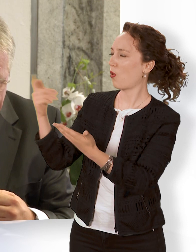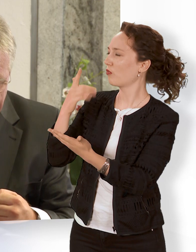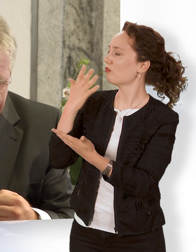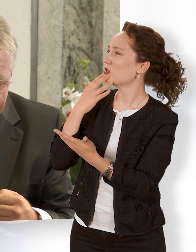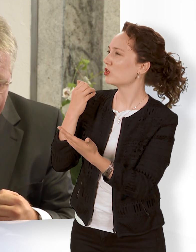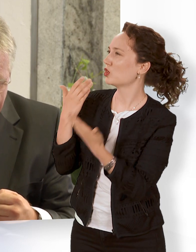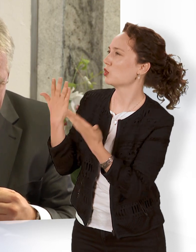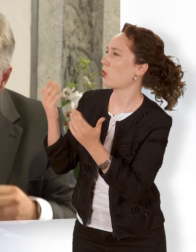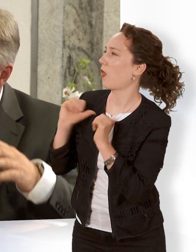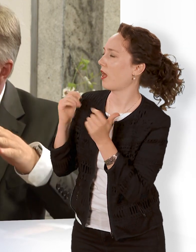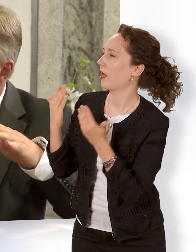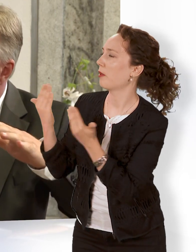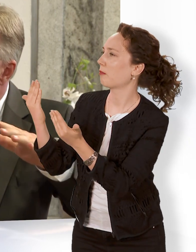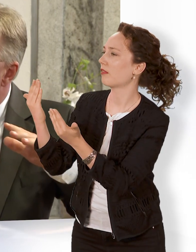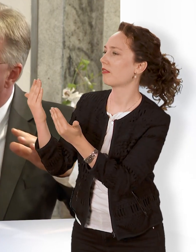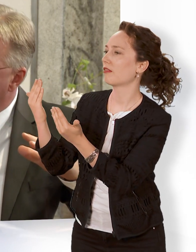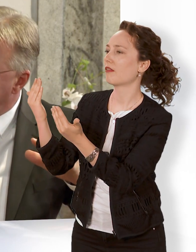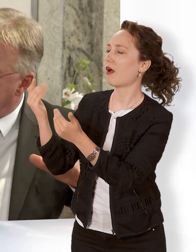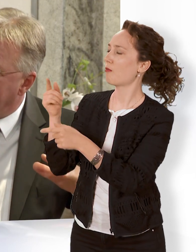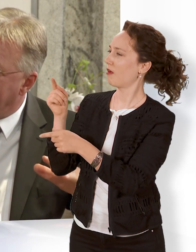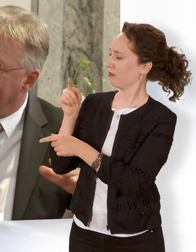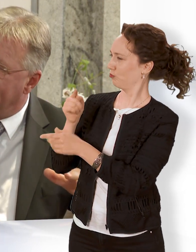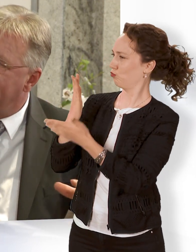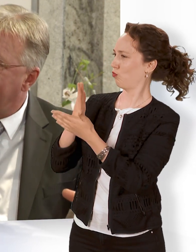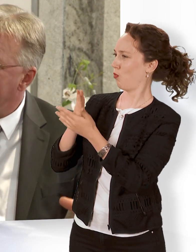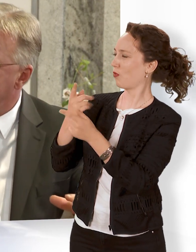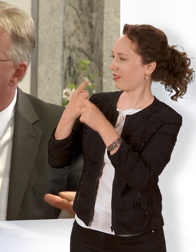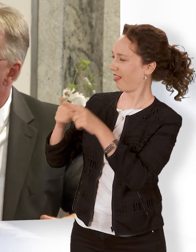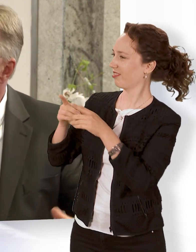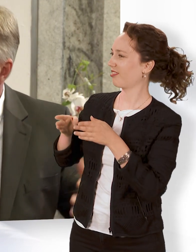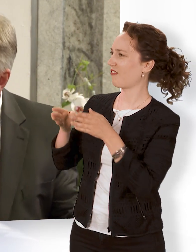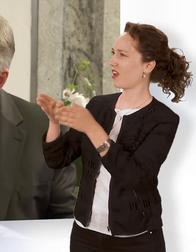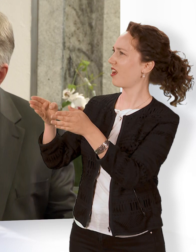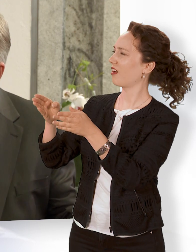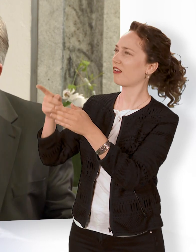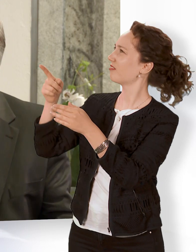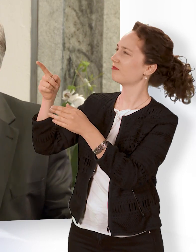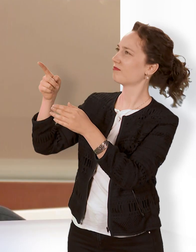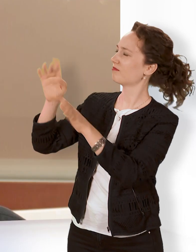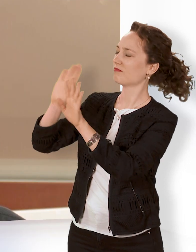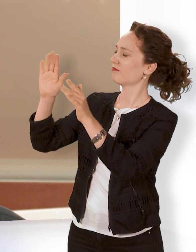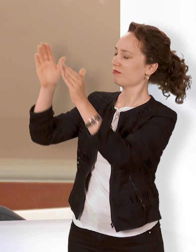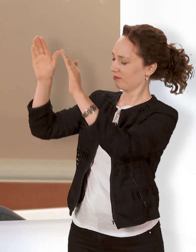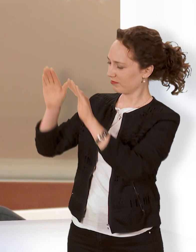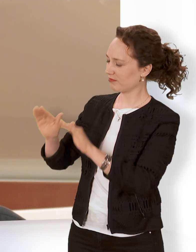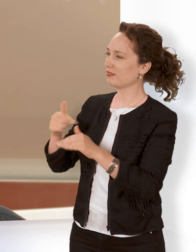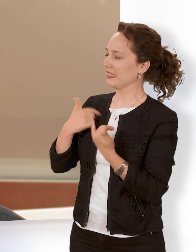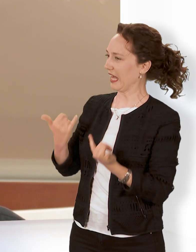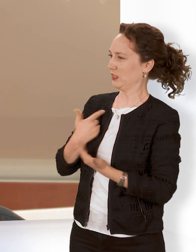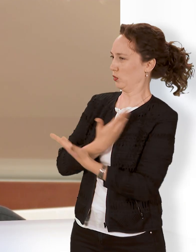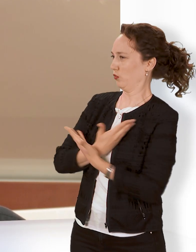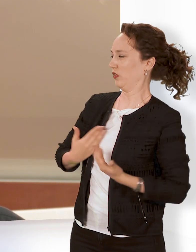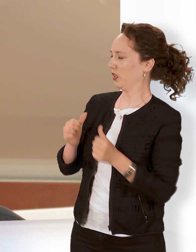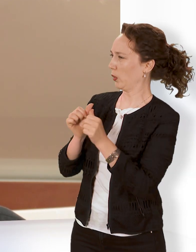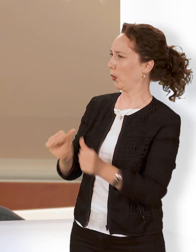dem hinterher. Sie sind schon wieder auf dem anderen Weg, nämlich runter von diesem Olymp und sagen, jetzt bin ich glücklich und zufrieden. Was würden Sie denn